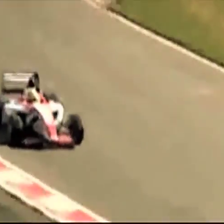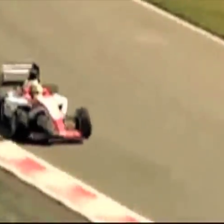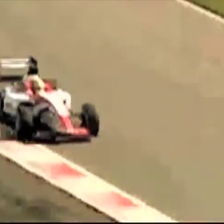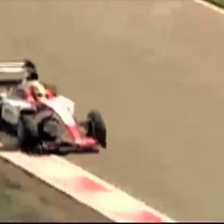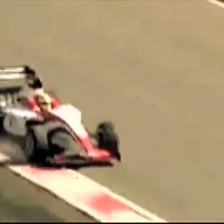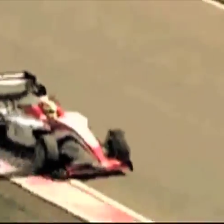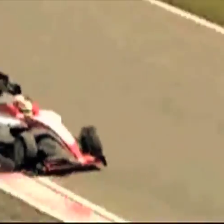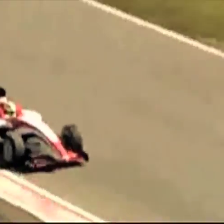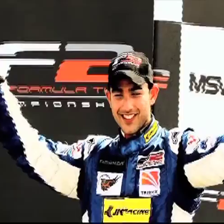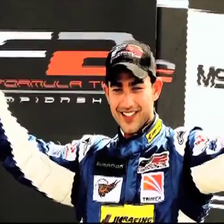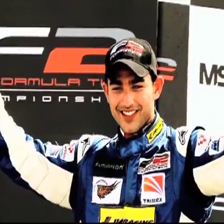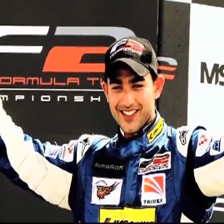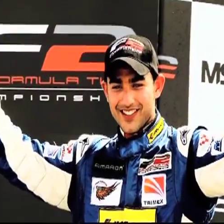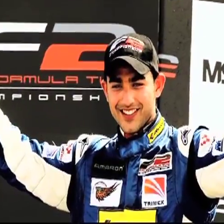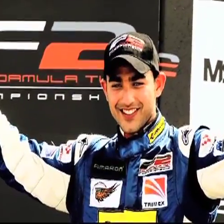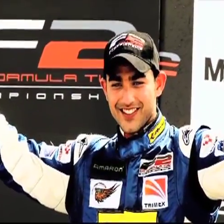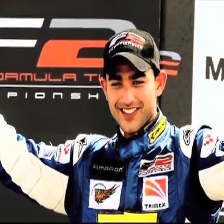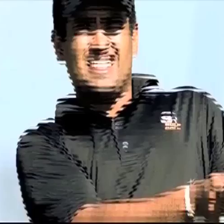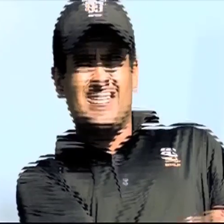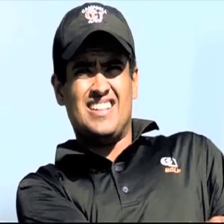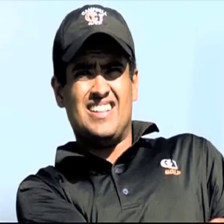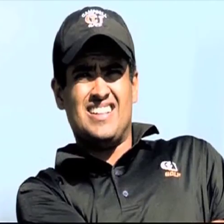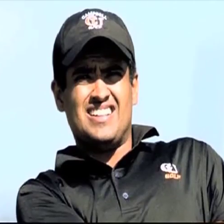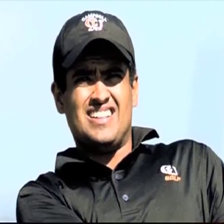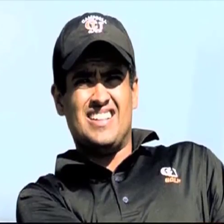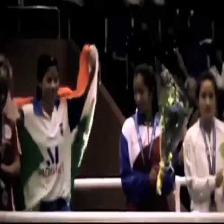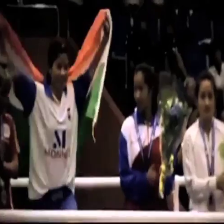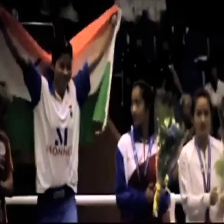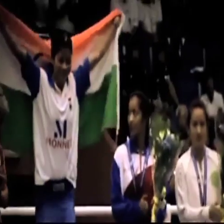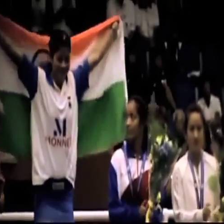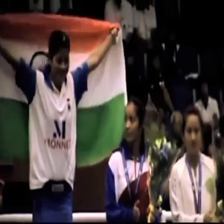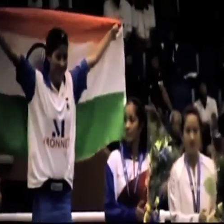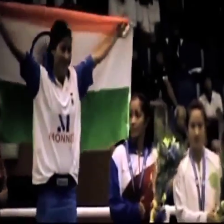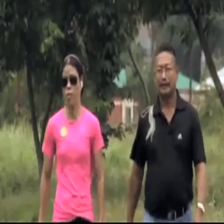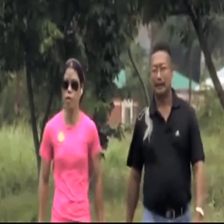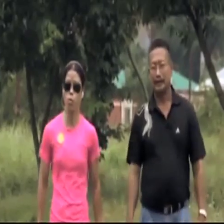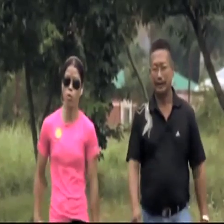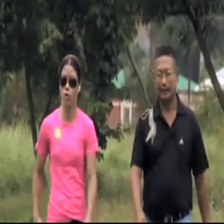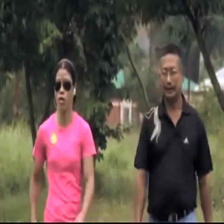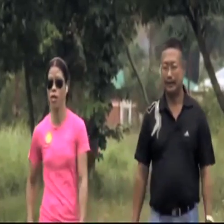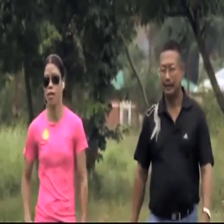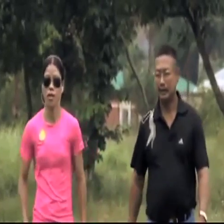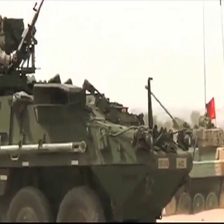रास्ता स्वयं चुने। कोई मन चाहा केंद्र चुने,